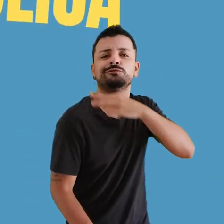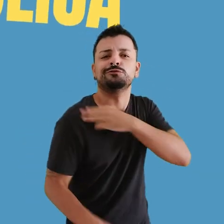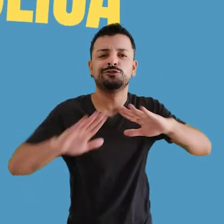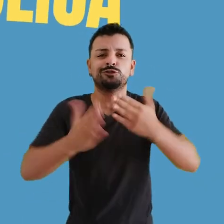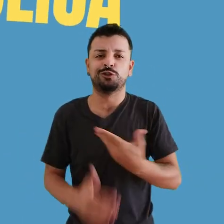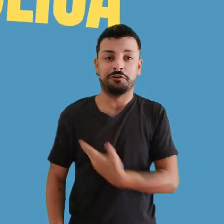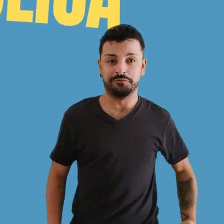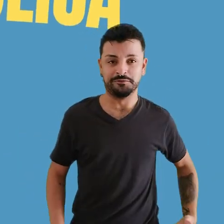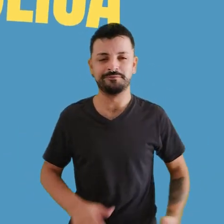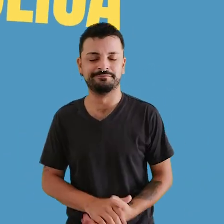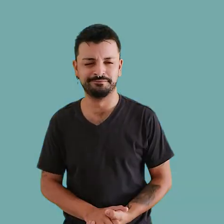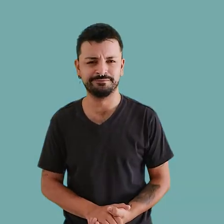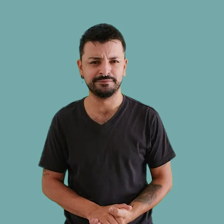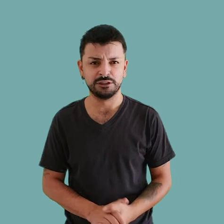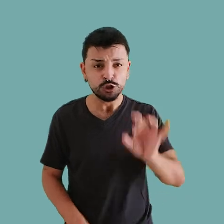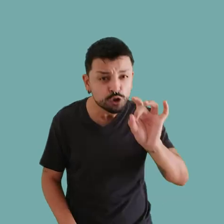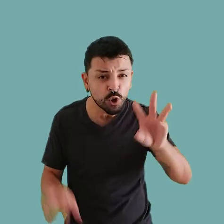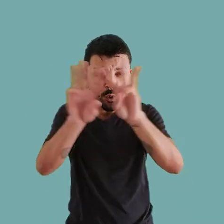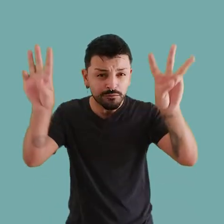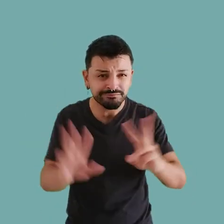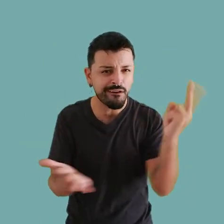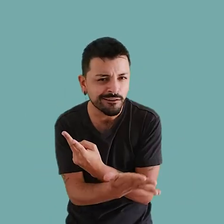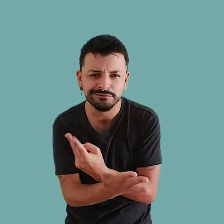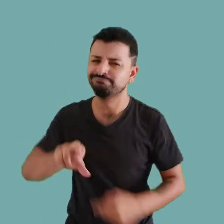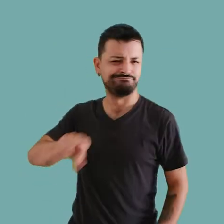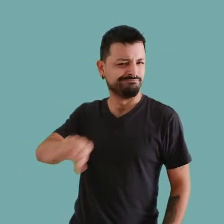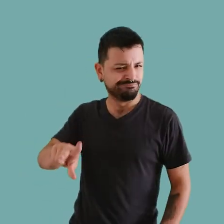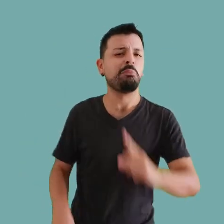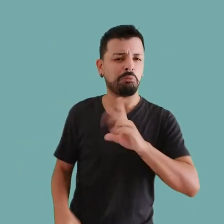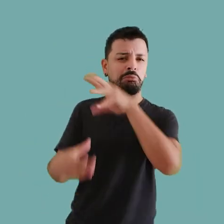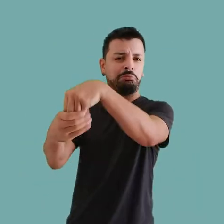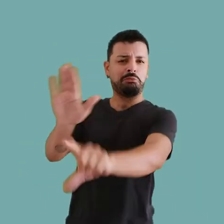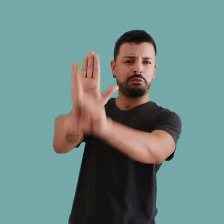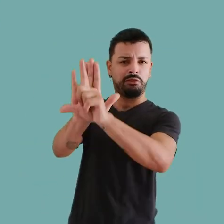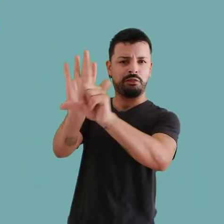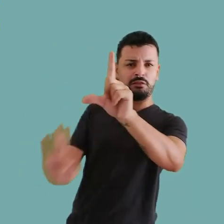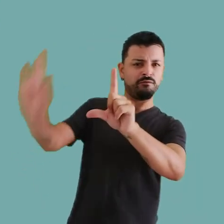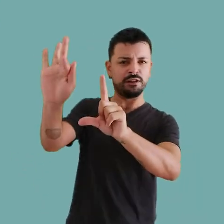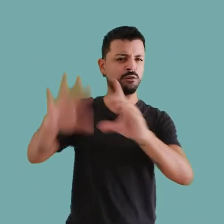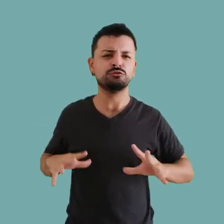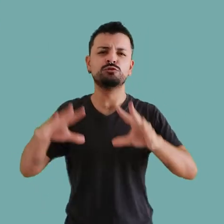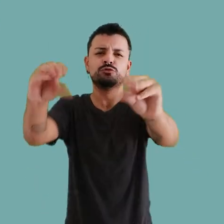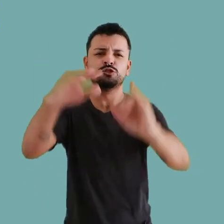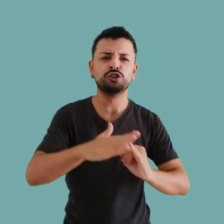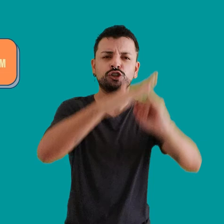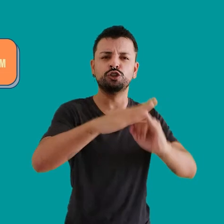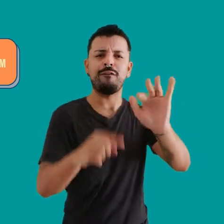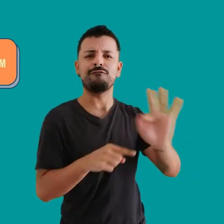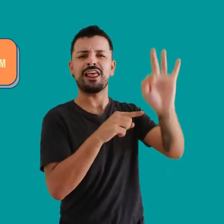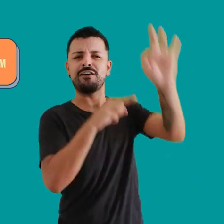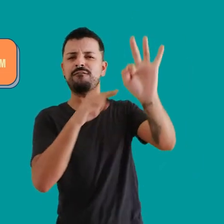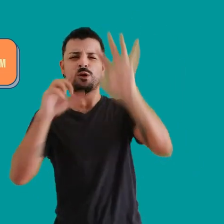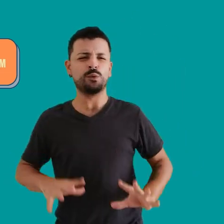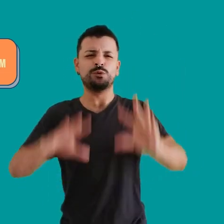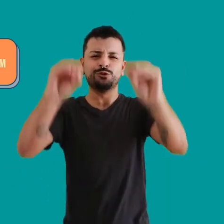em escola pública. E isso não acontece só na UFPR. Está previsto numa lei federal, que vale